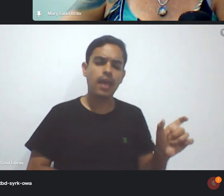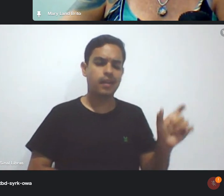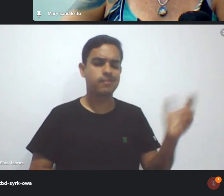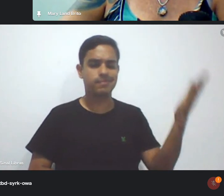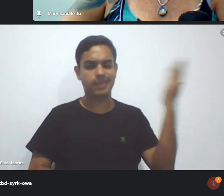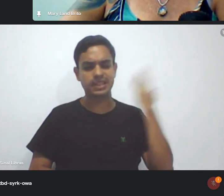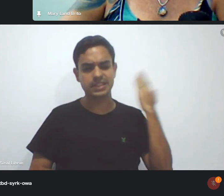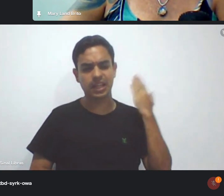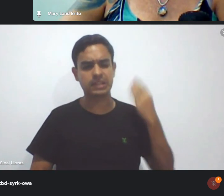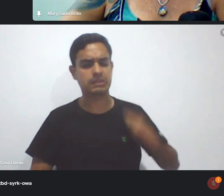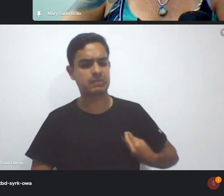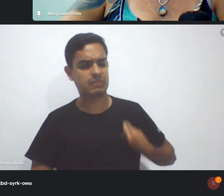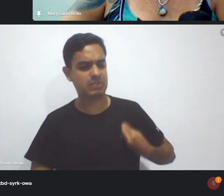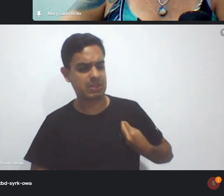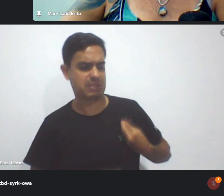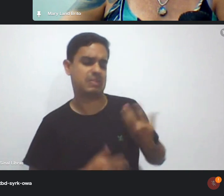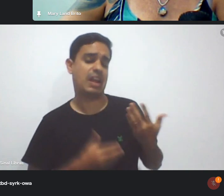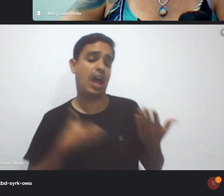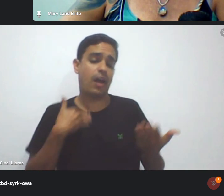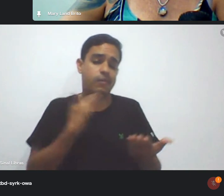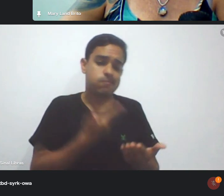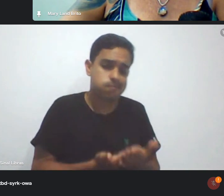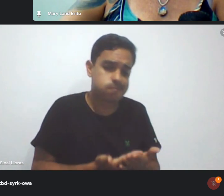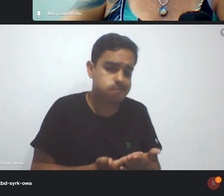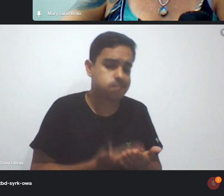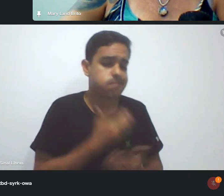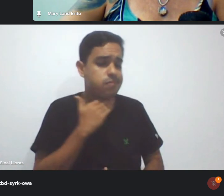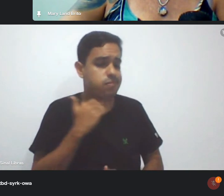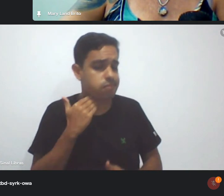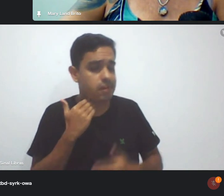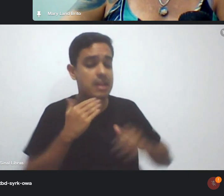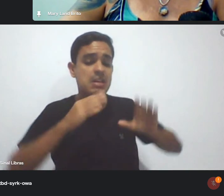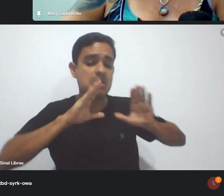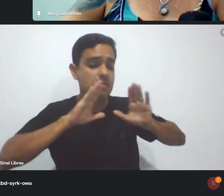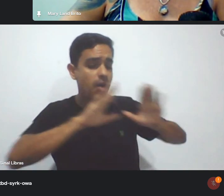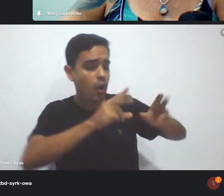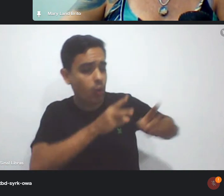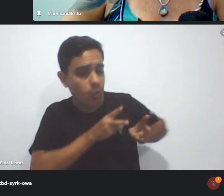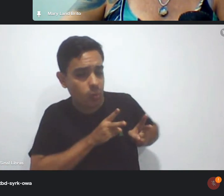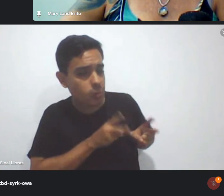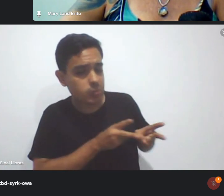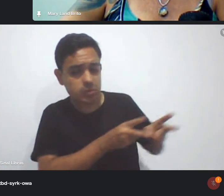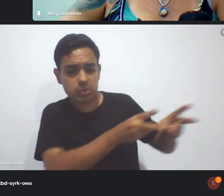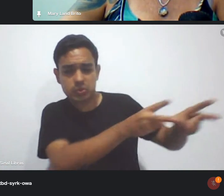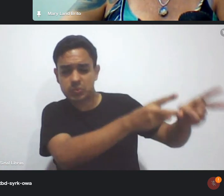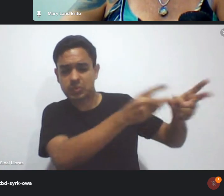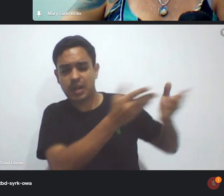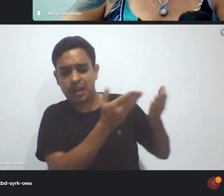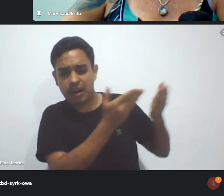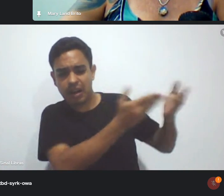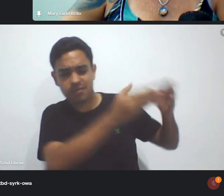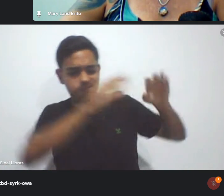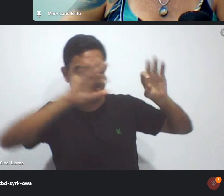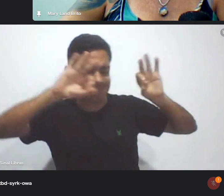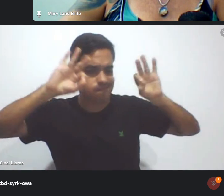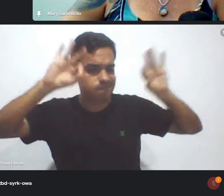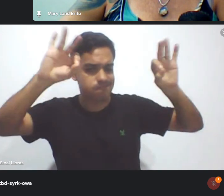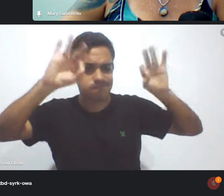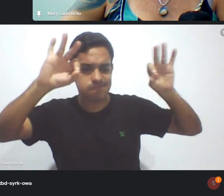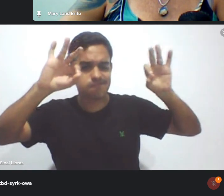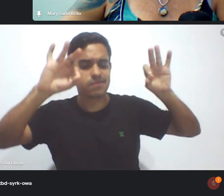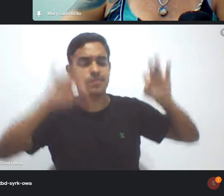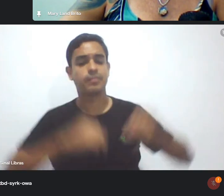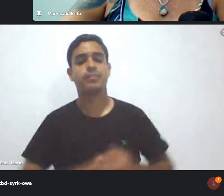Uma pessoa e ainda presente, né? No setor humorístico. Inclusive, eu